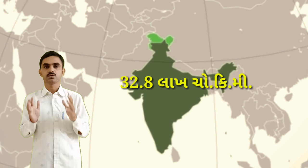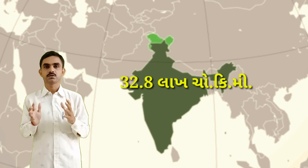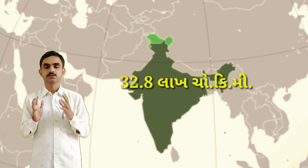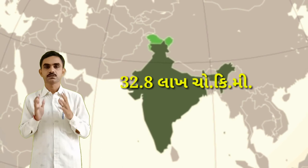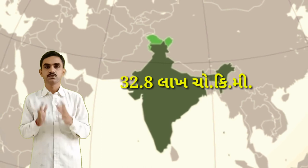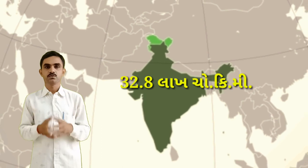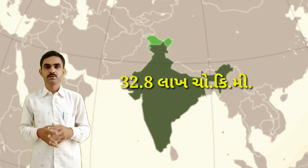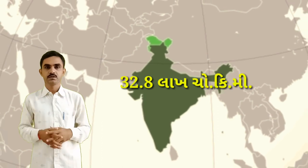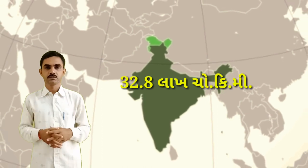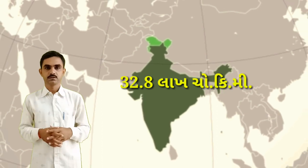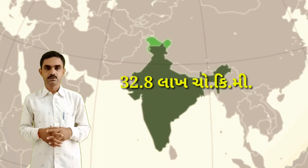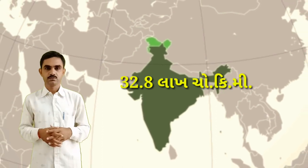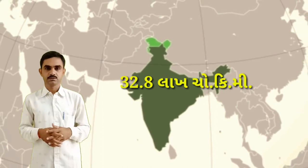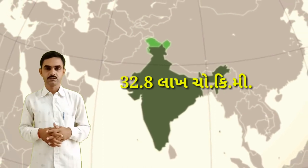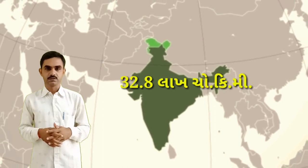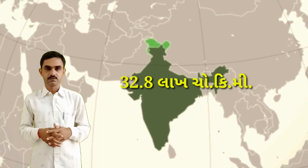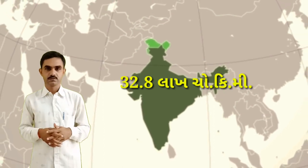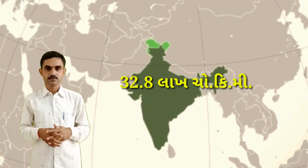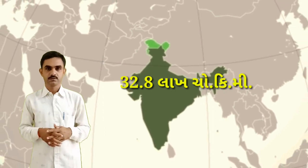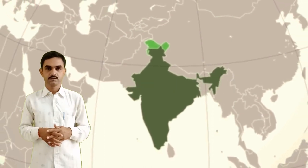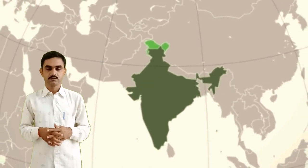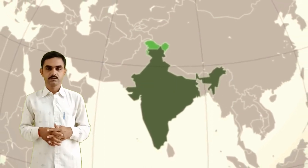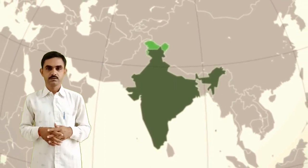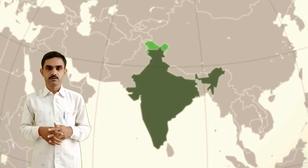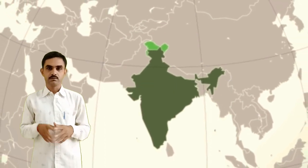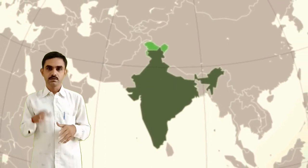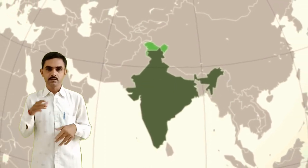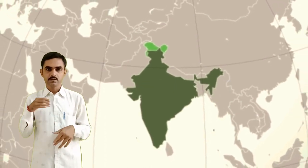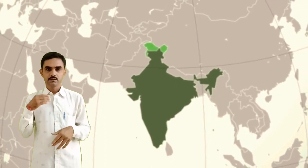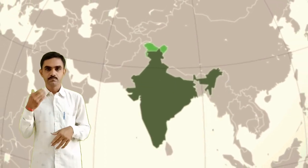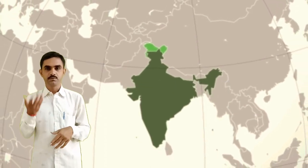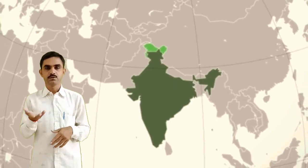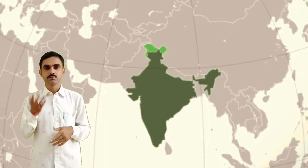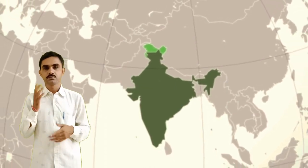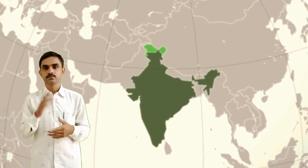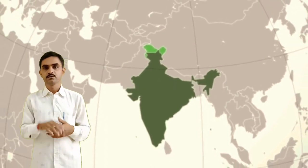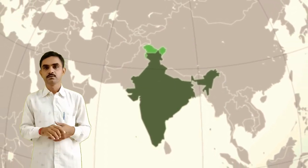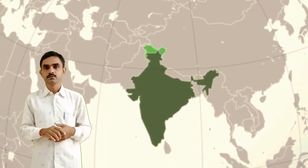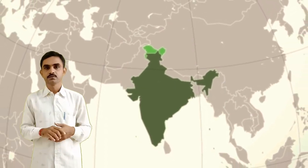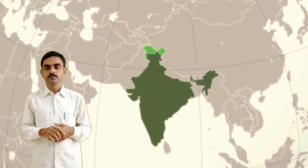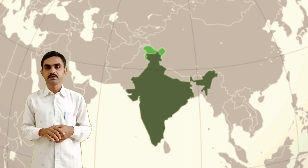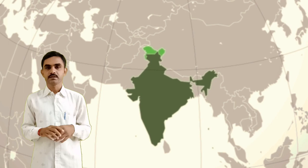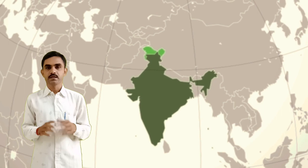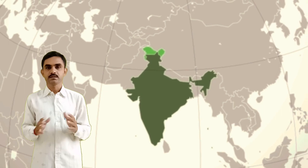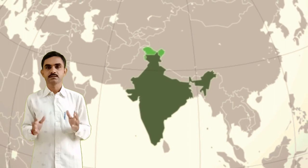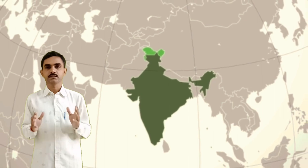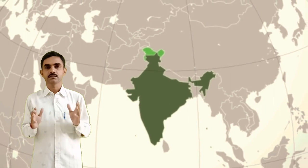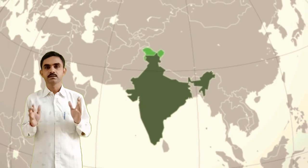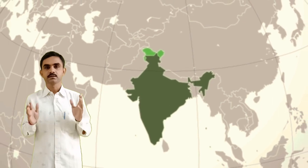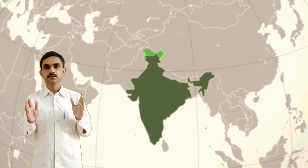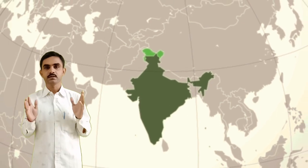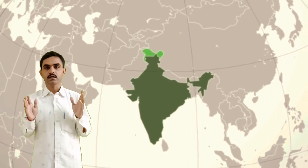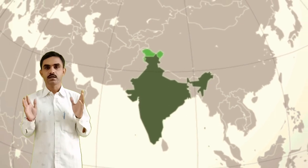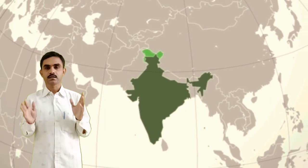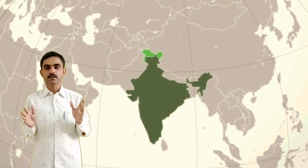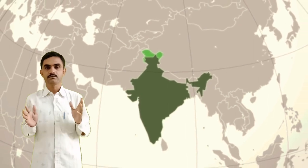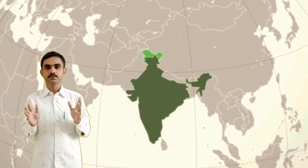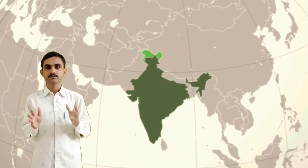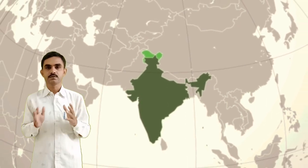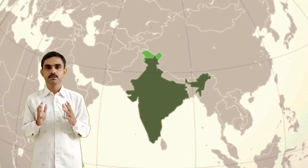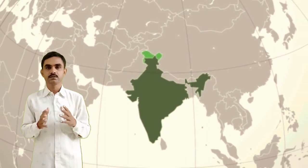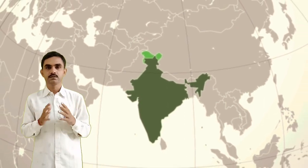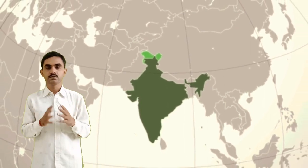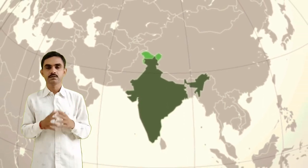32.8 લાખ ચોરસ કિલોમીટર જેટલો છે। હવે મિત્રો તમને ખ્યાલ છે કે